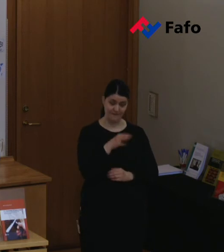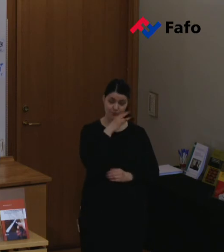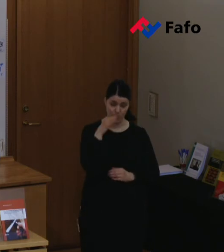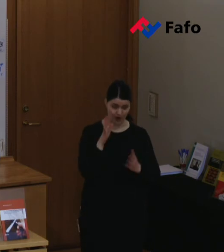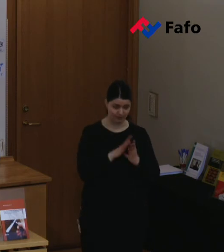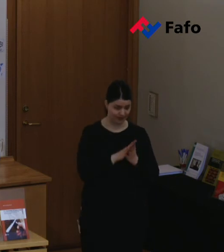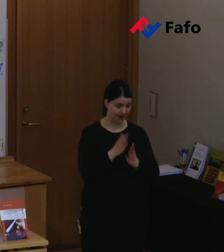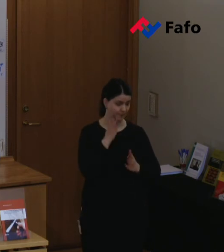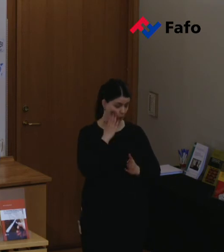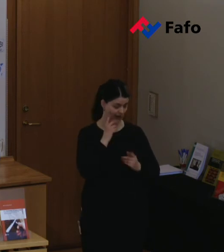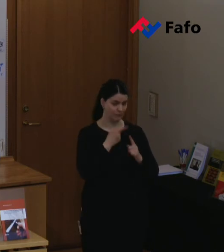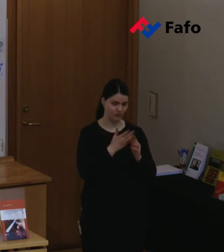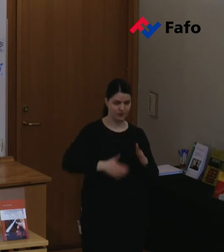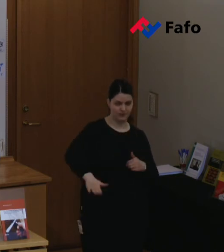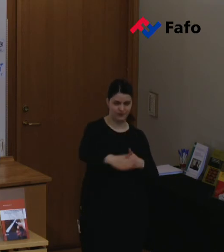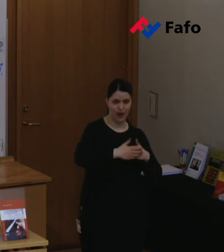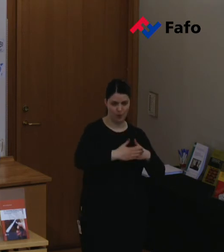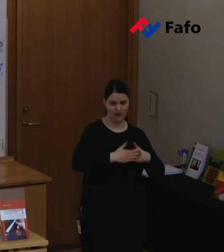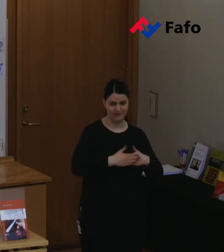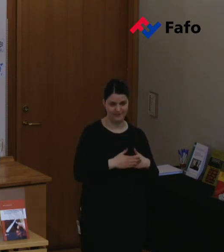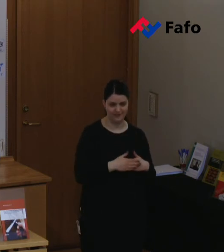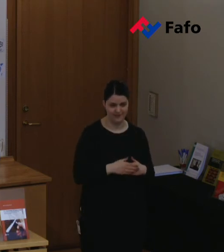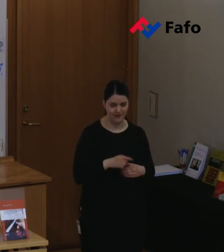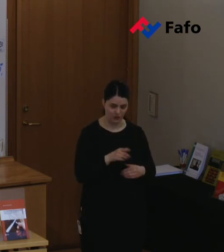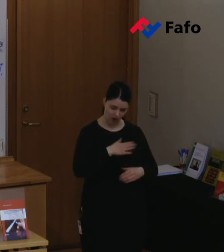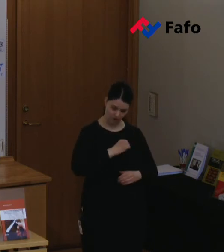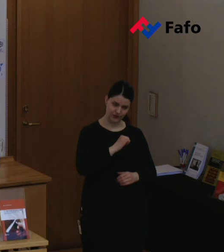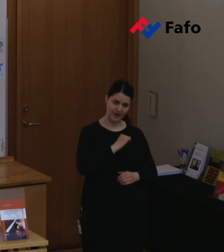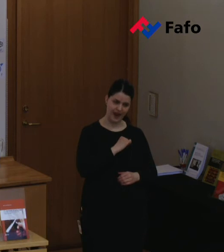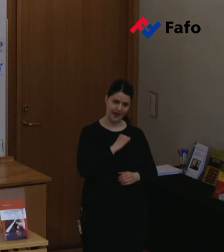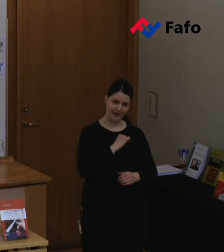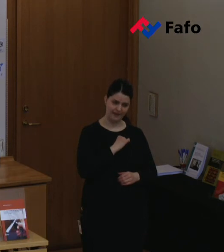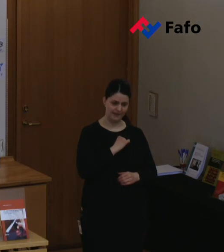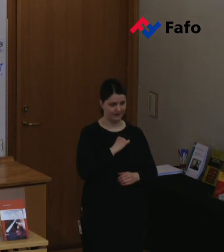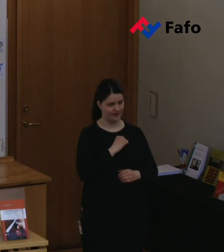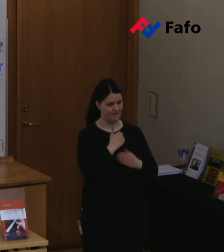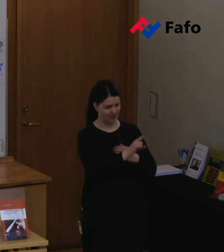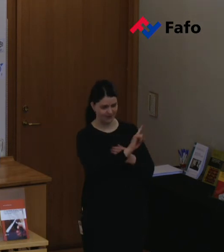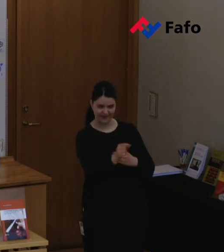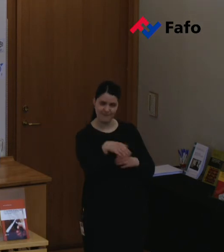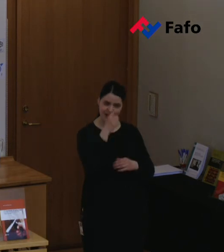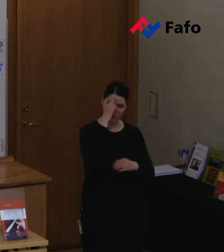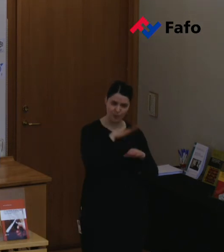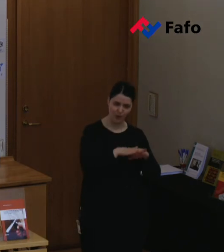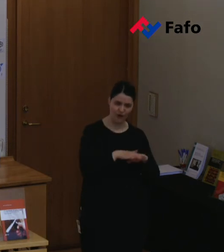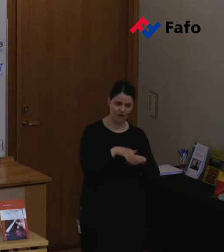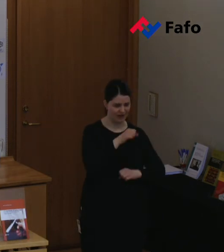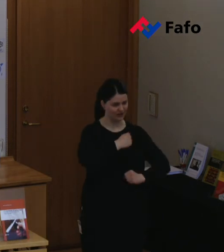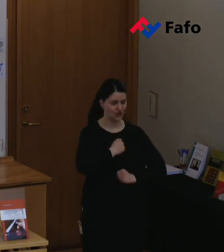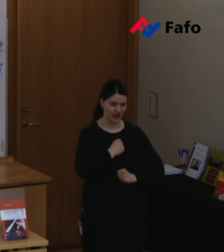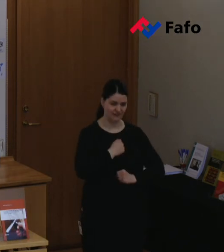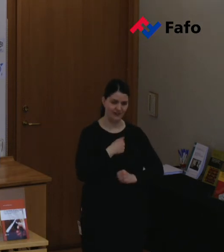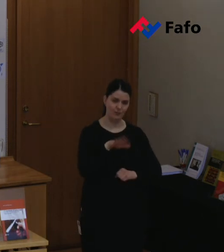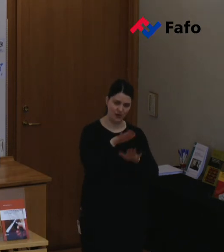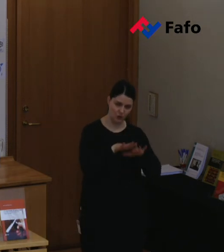og nabolaget de bor i. De selv sier at de har fått egen tro på, mer tro på egen framtid, mer ro og trygghet. De opplever å bli